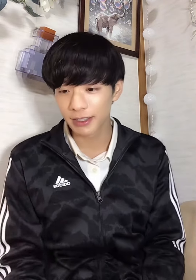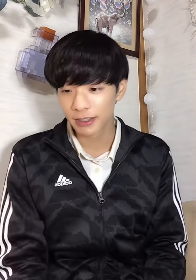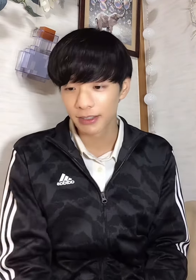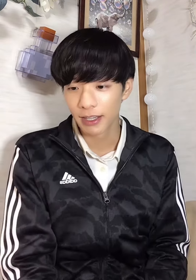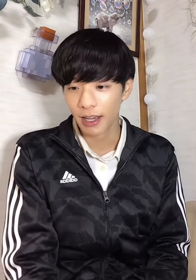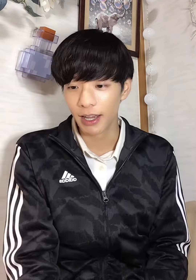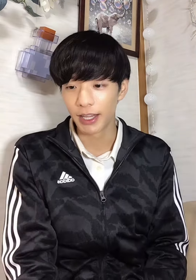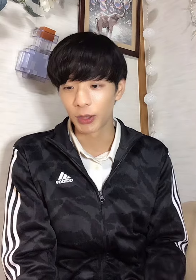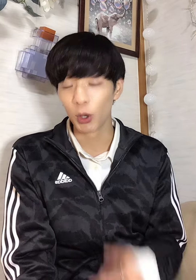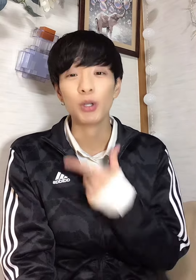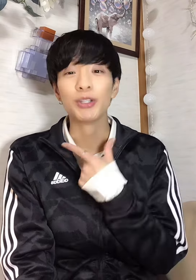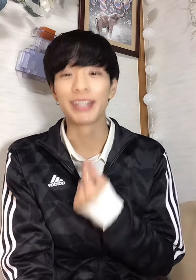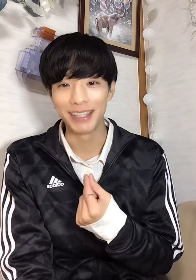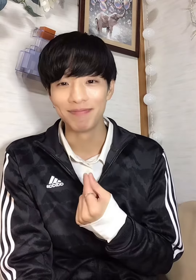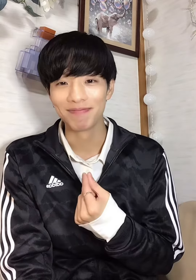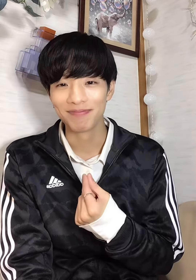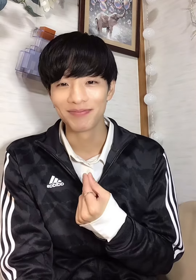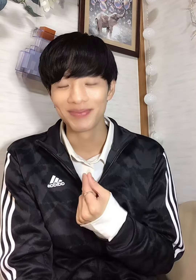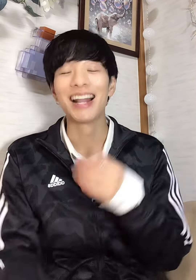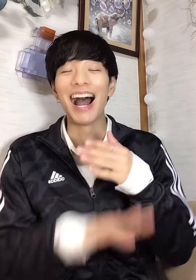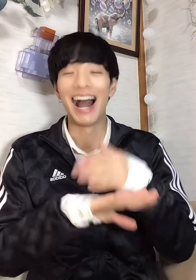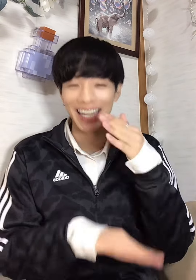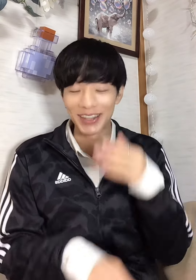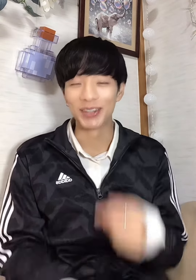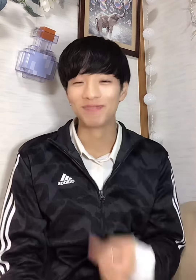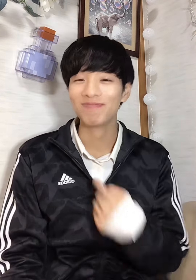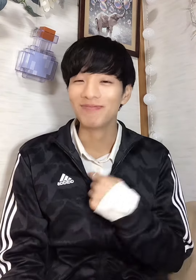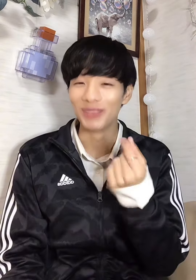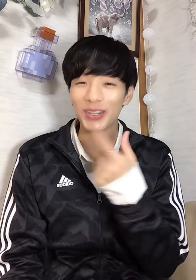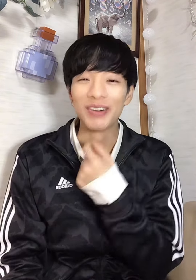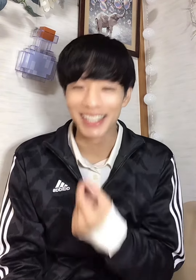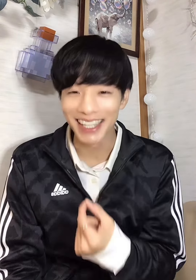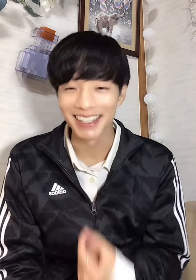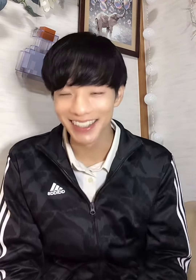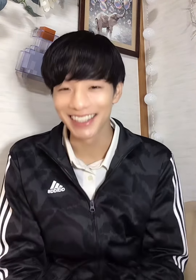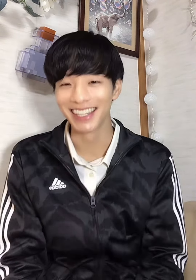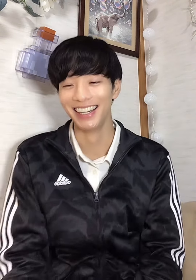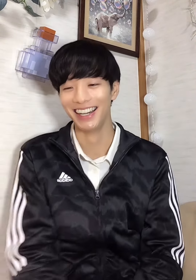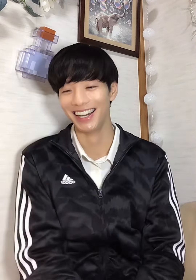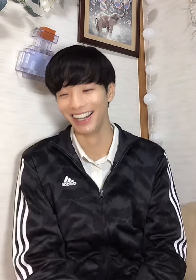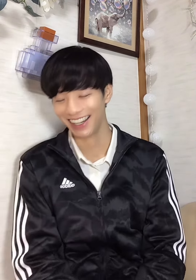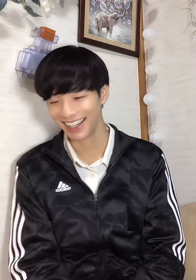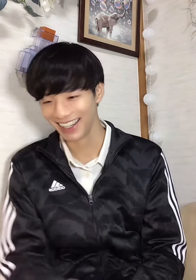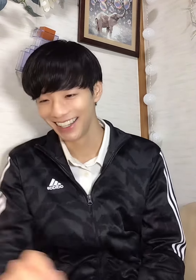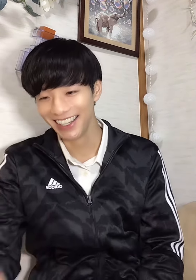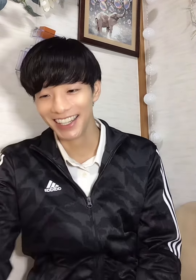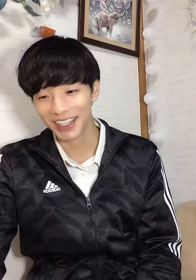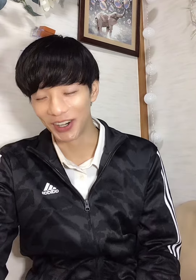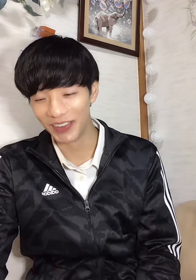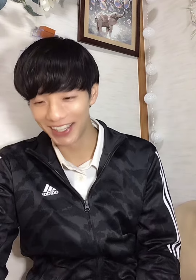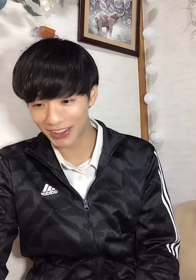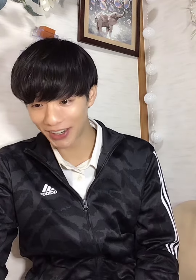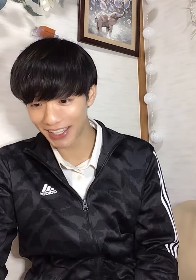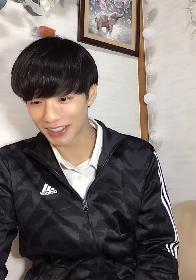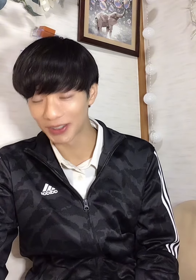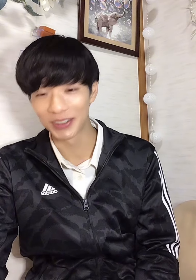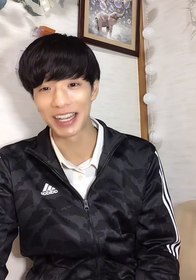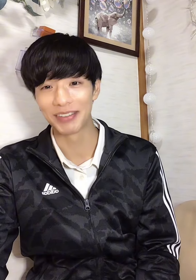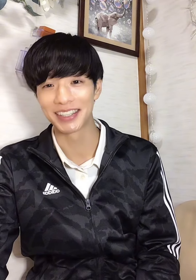ます。好き。ありがとう。僕も好きです。コメントありがとうございます